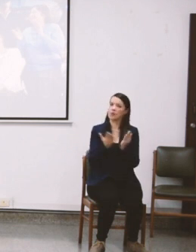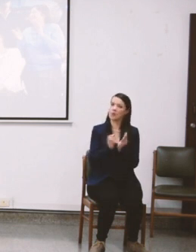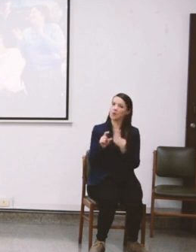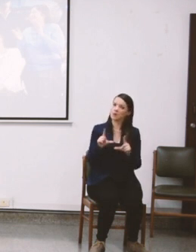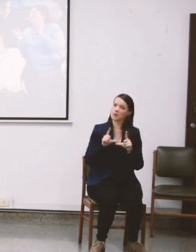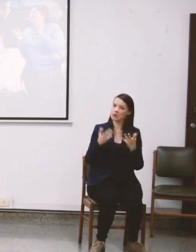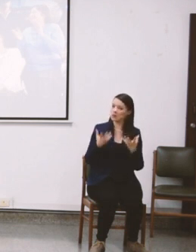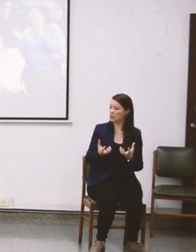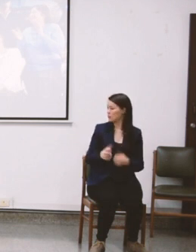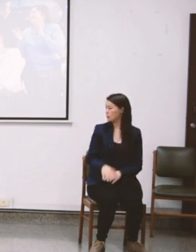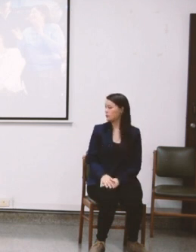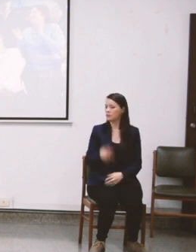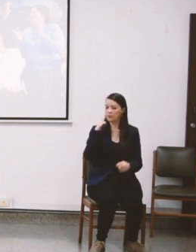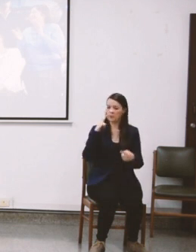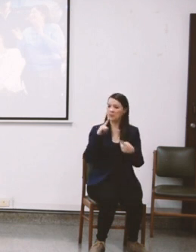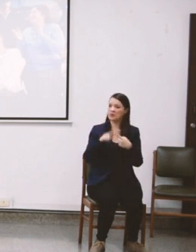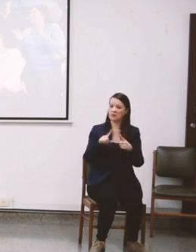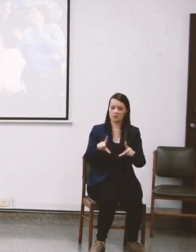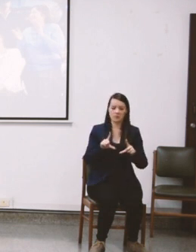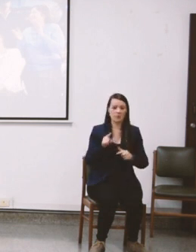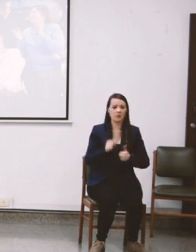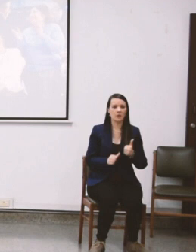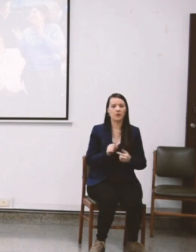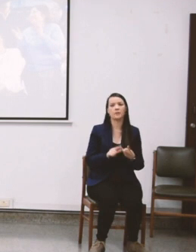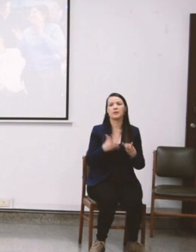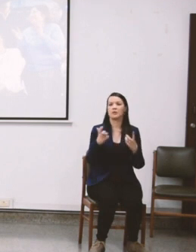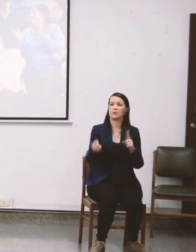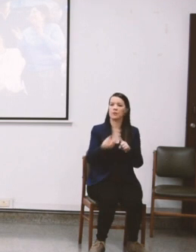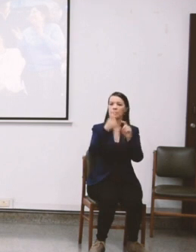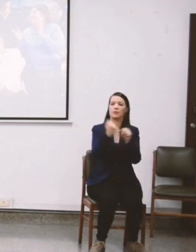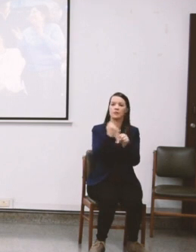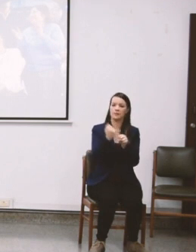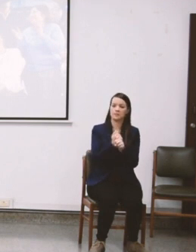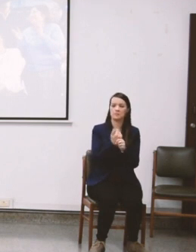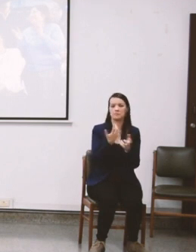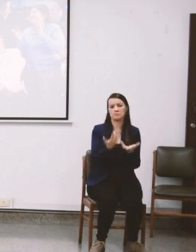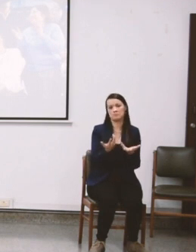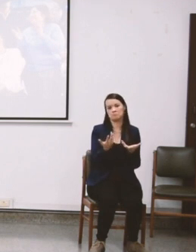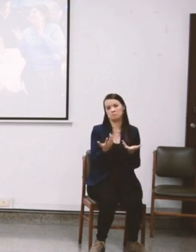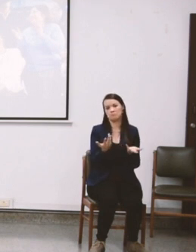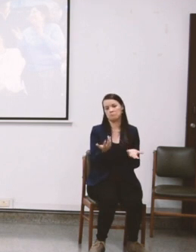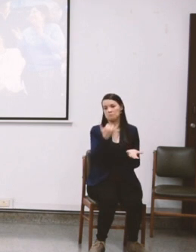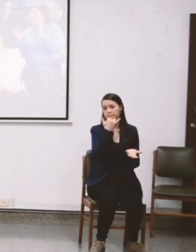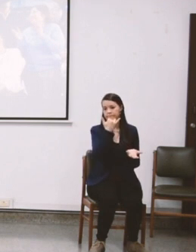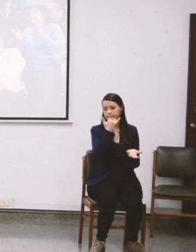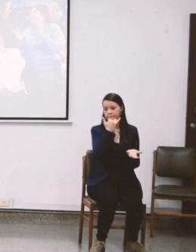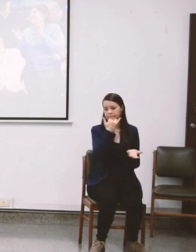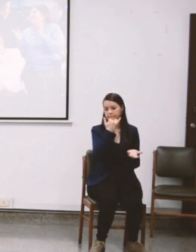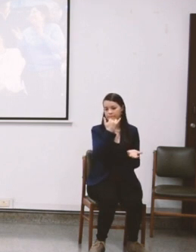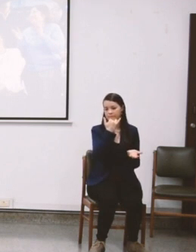escuela, quiero que la termine, quiero que consiga un trabajo, y de repente no puedo